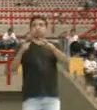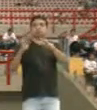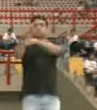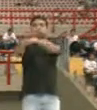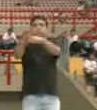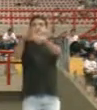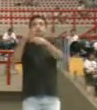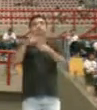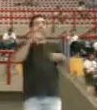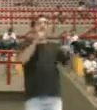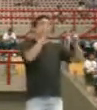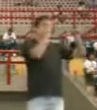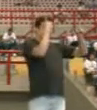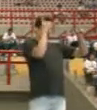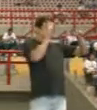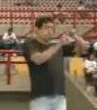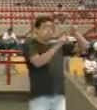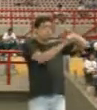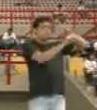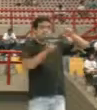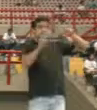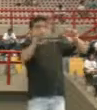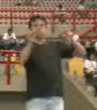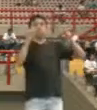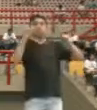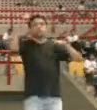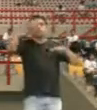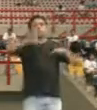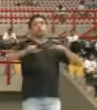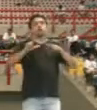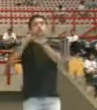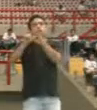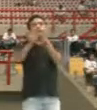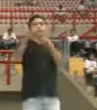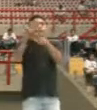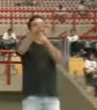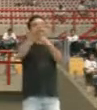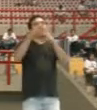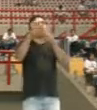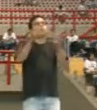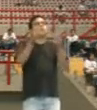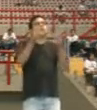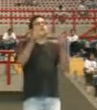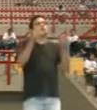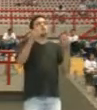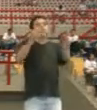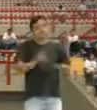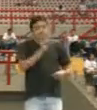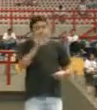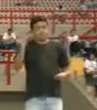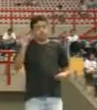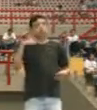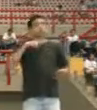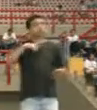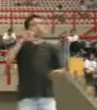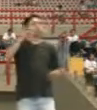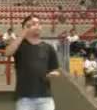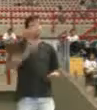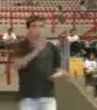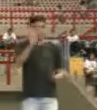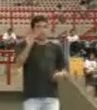ressocialização. Onde é que eu poderia citar literatura num tema como esse? Existem obras